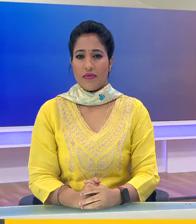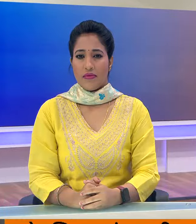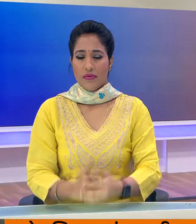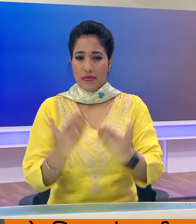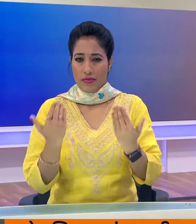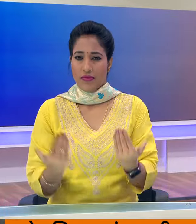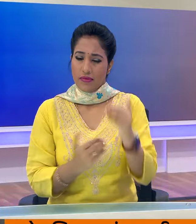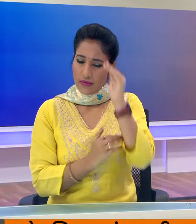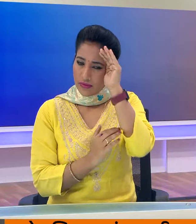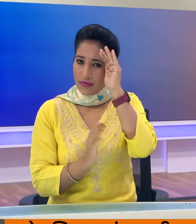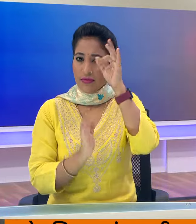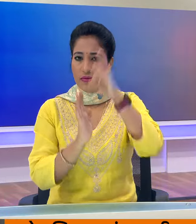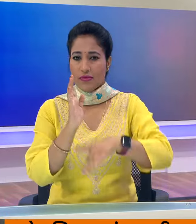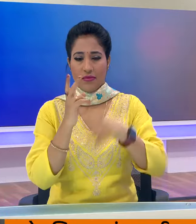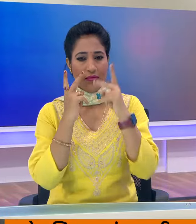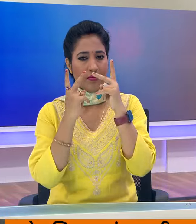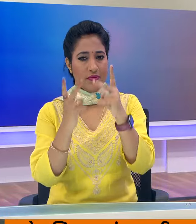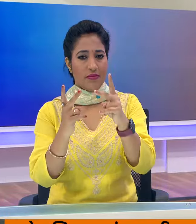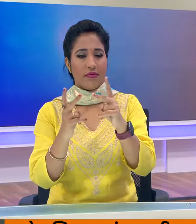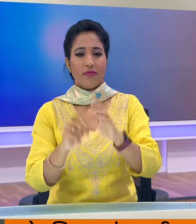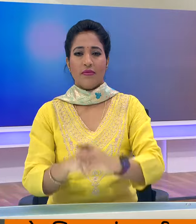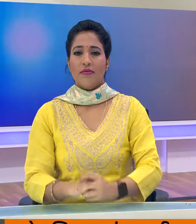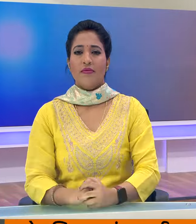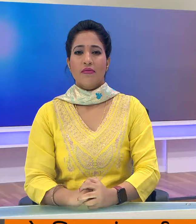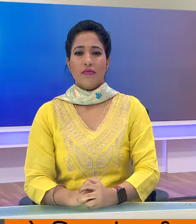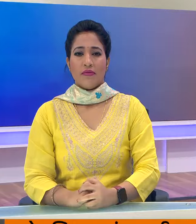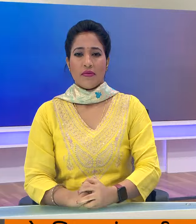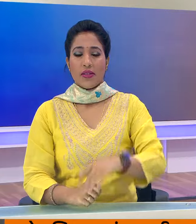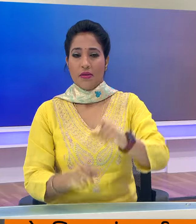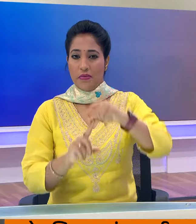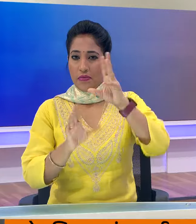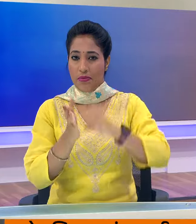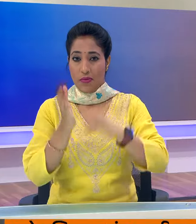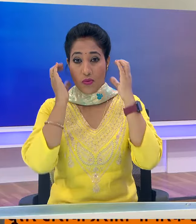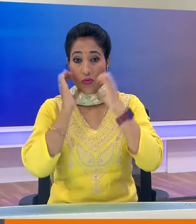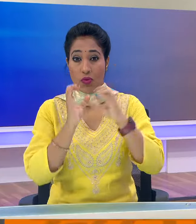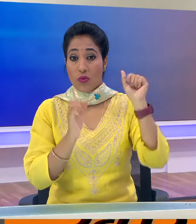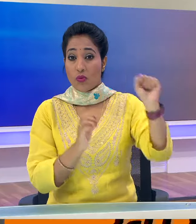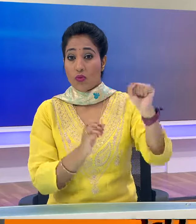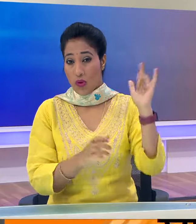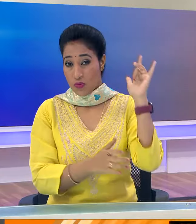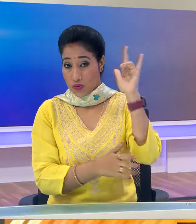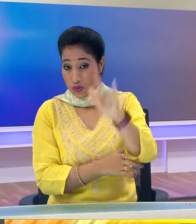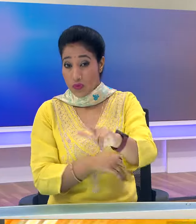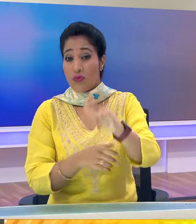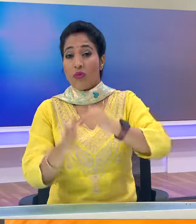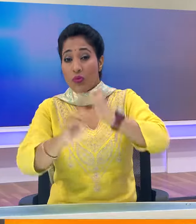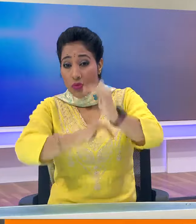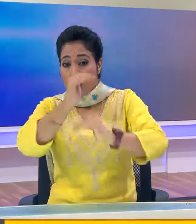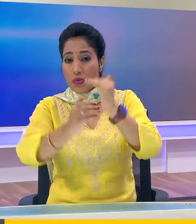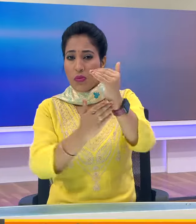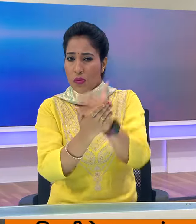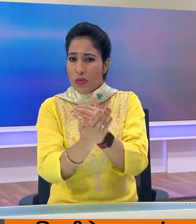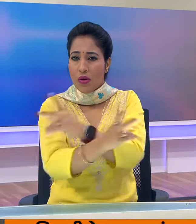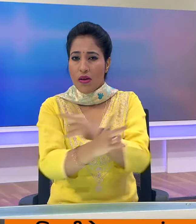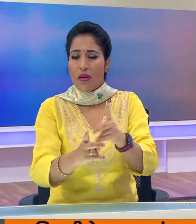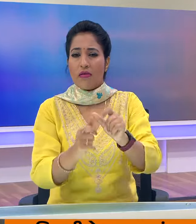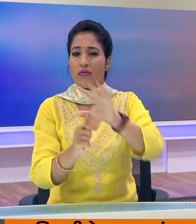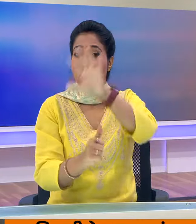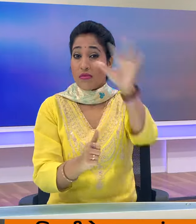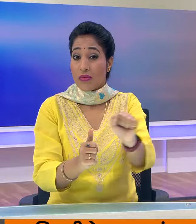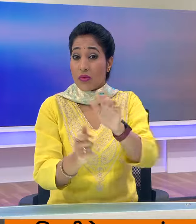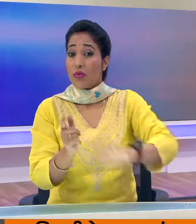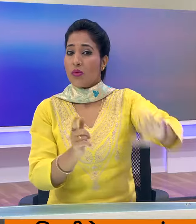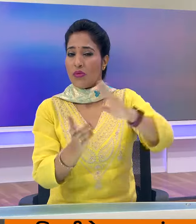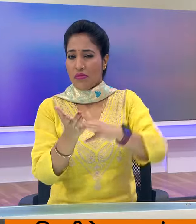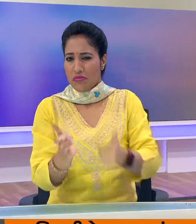और आइए अब समाचारों पर डालते हैं विस्तार से नजर। प्रधानमंत्री नरेंद्र मोदी ने नागरिक उड्डयन पर आयोजित दूसरे एशिया प्रशांत